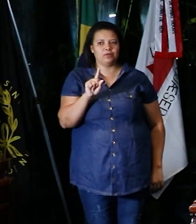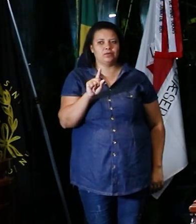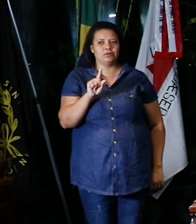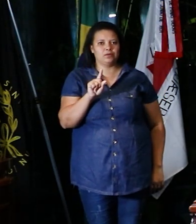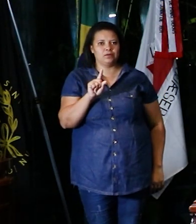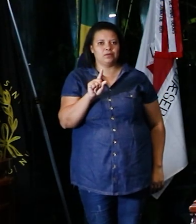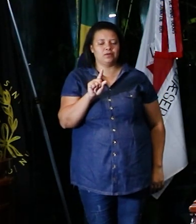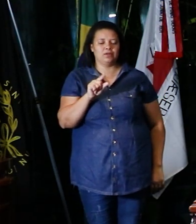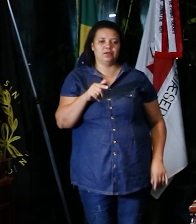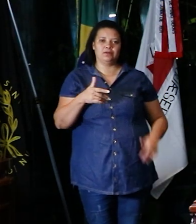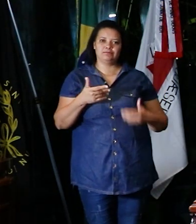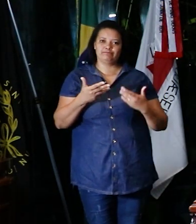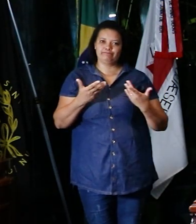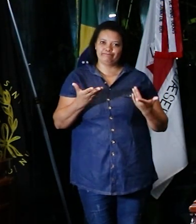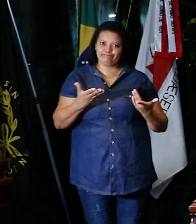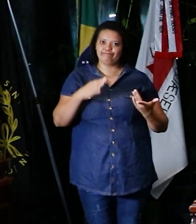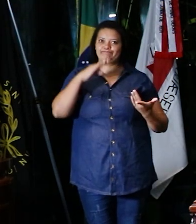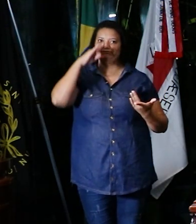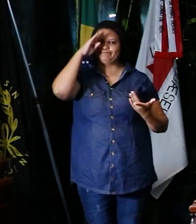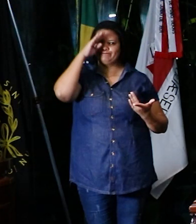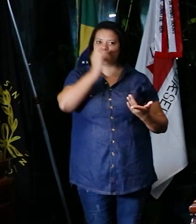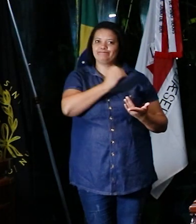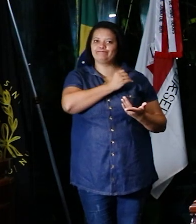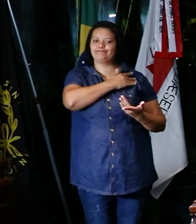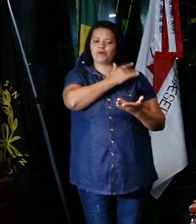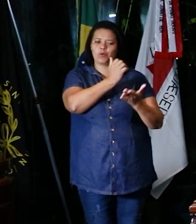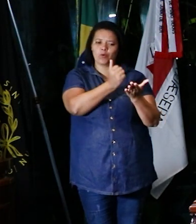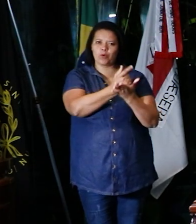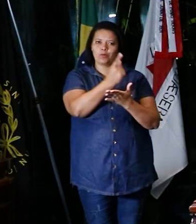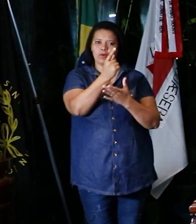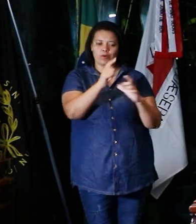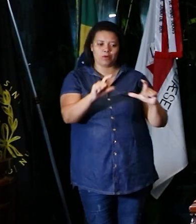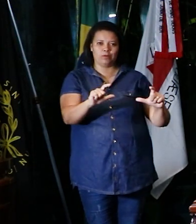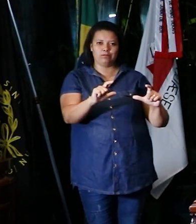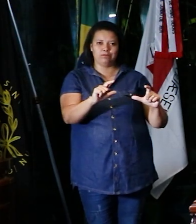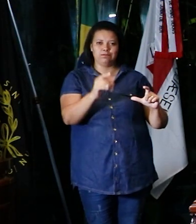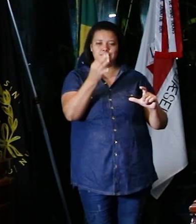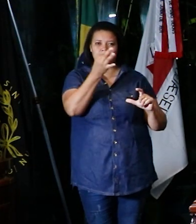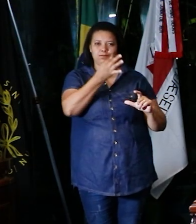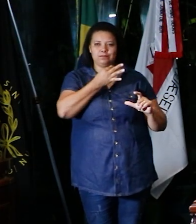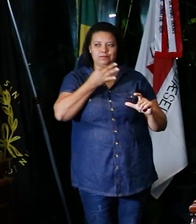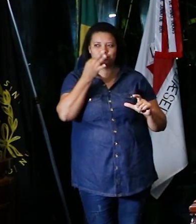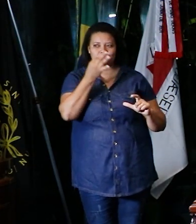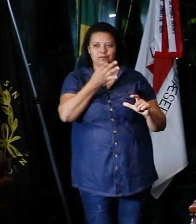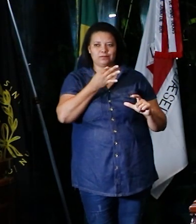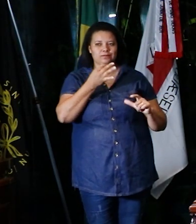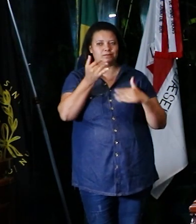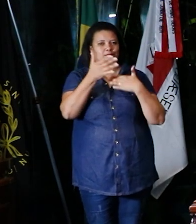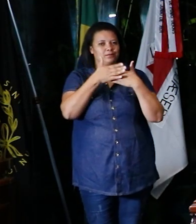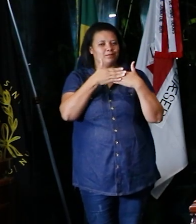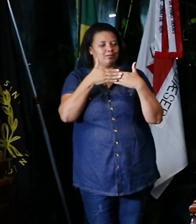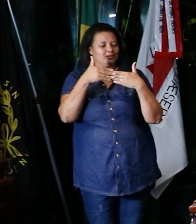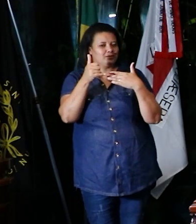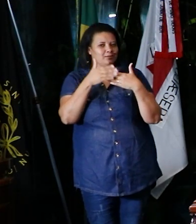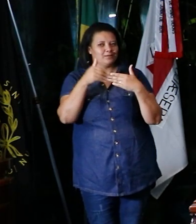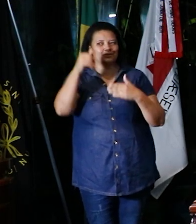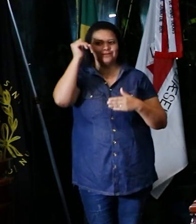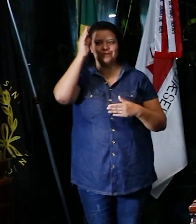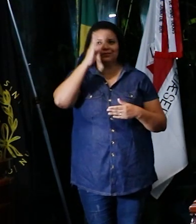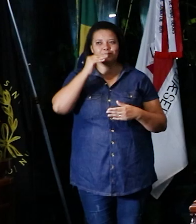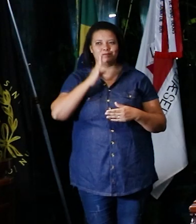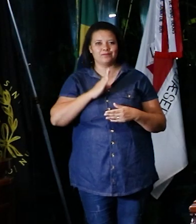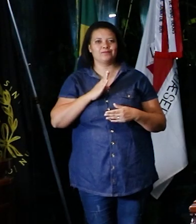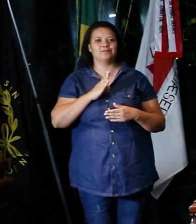Ah, Marechal, compre um disco de Nara tão doce, tão meigamente brasileira, e remeta